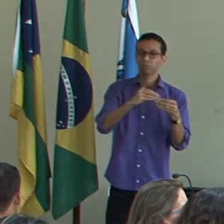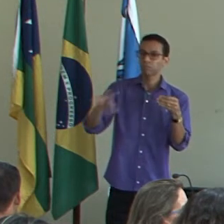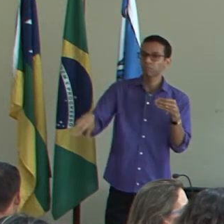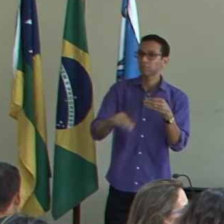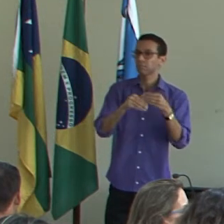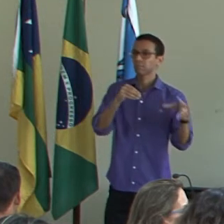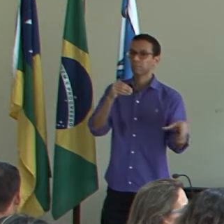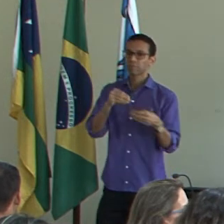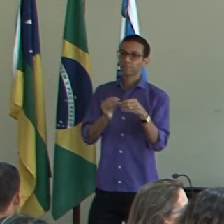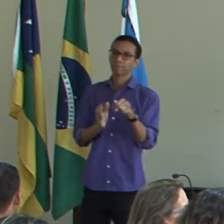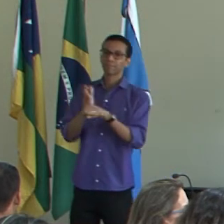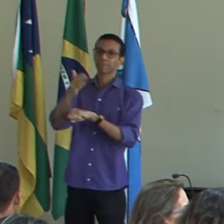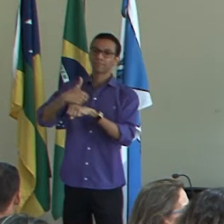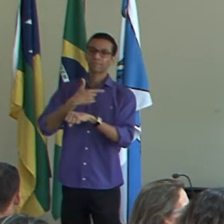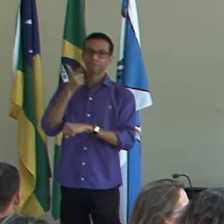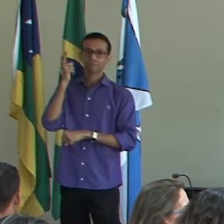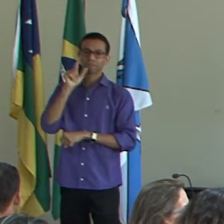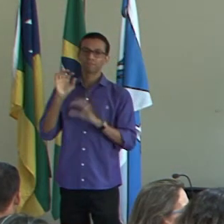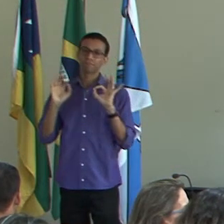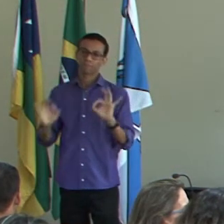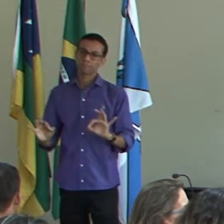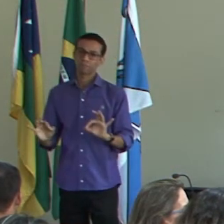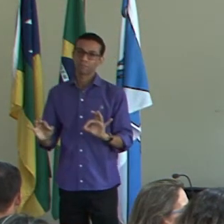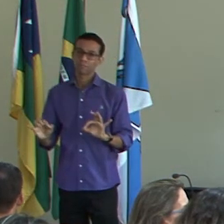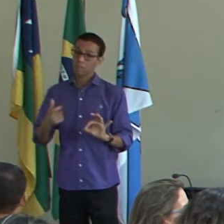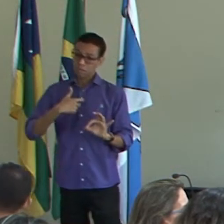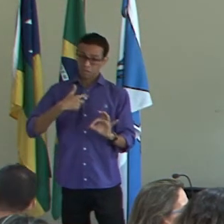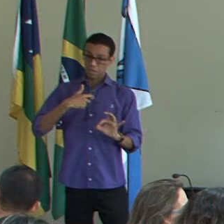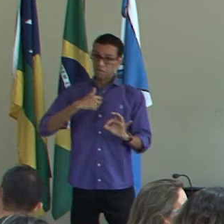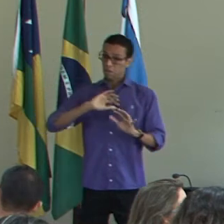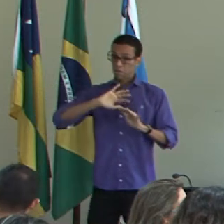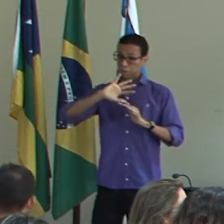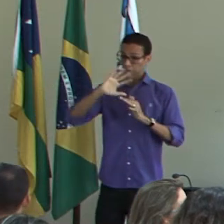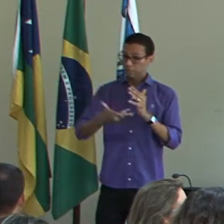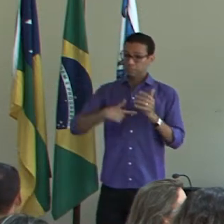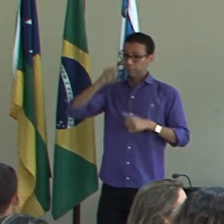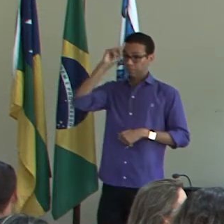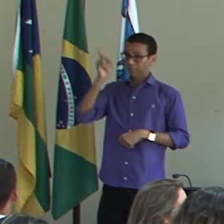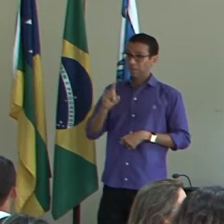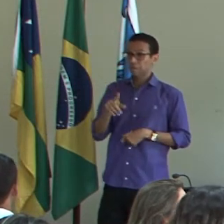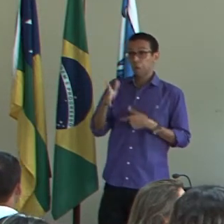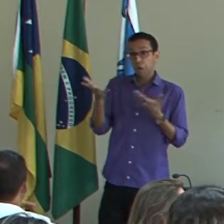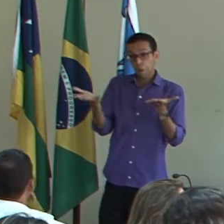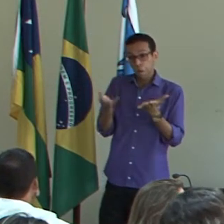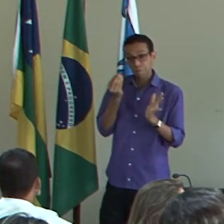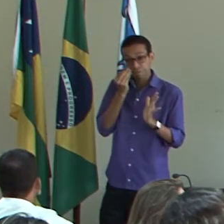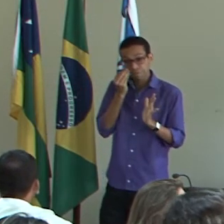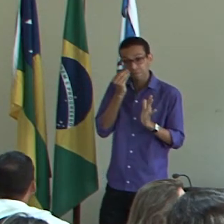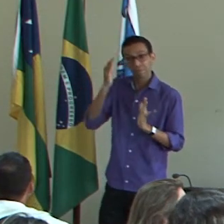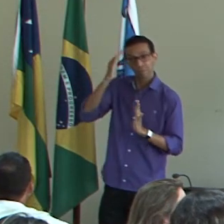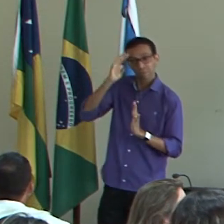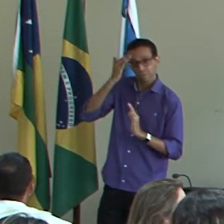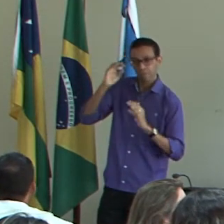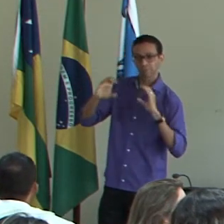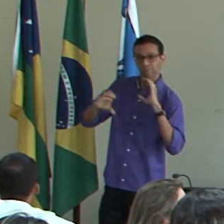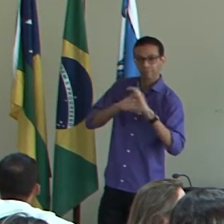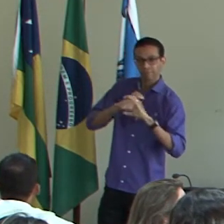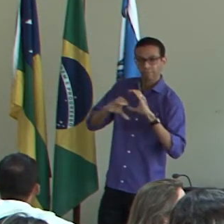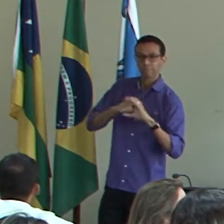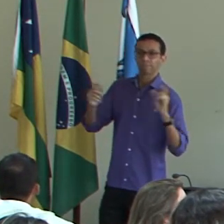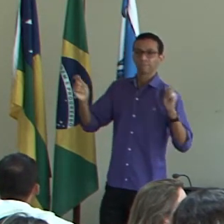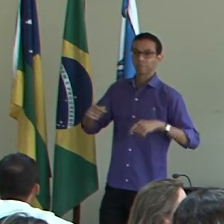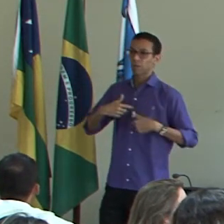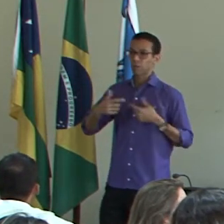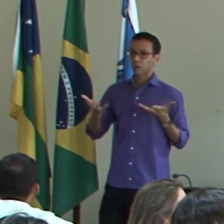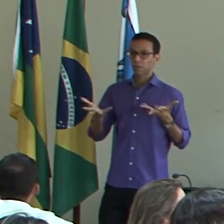alguma forma, não é? Eu não sei Libras, mas eu vou procurar compreender. Mesmo que